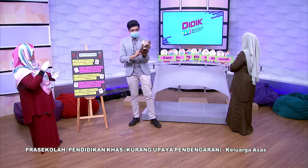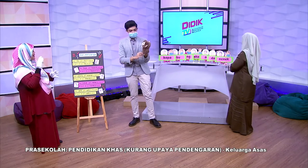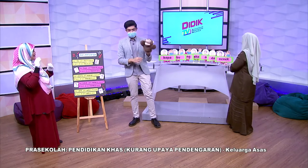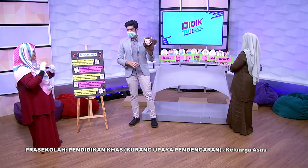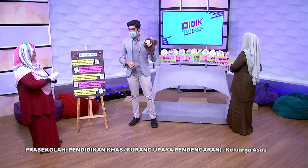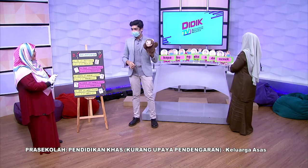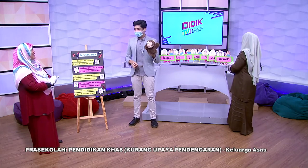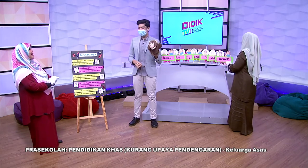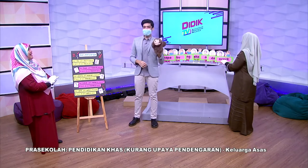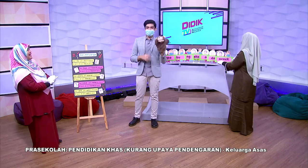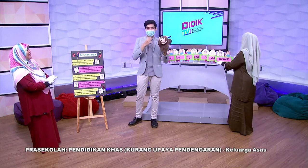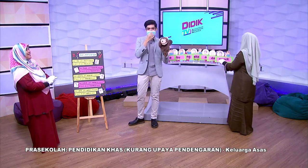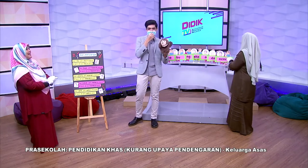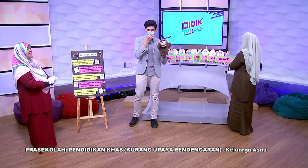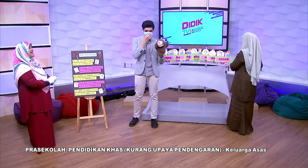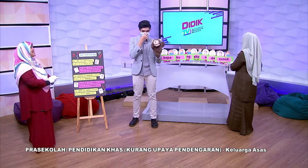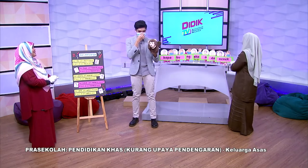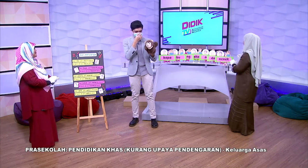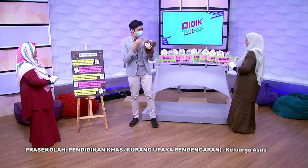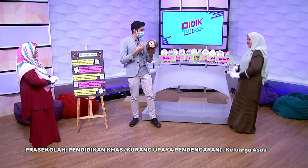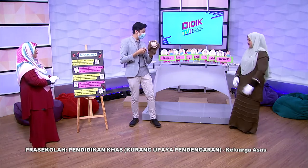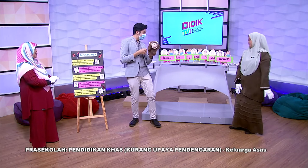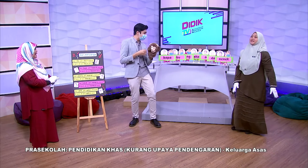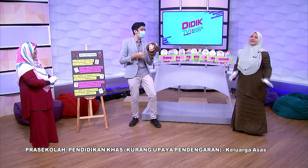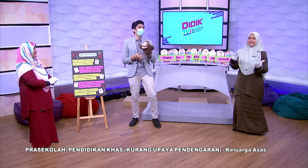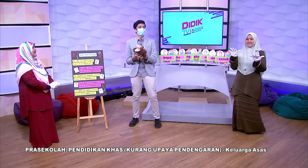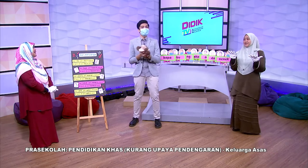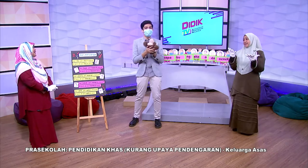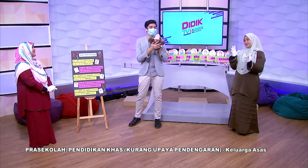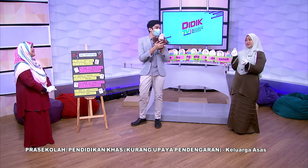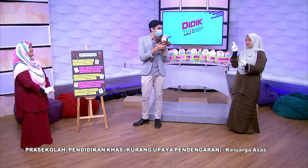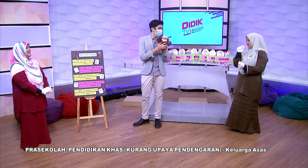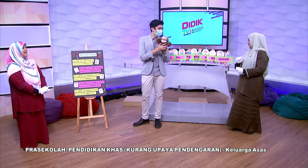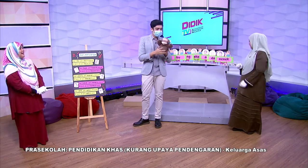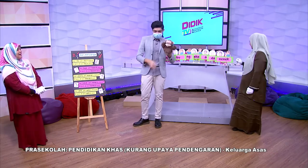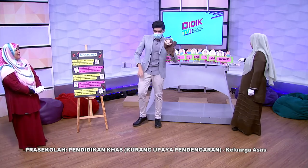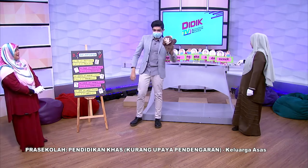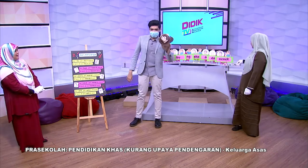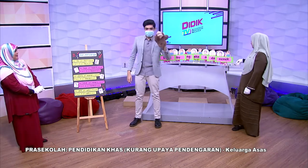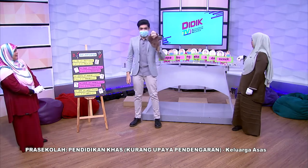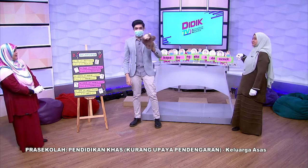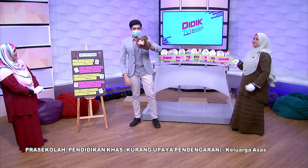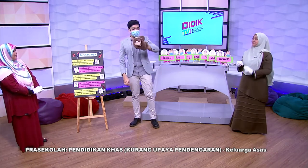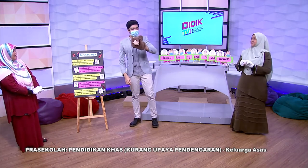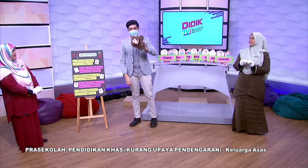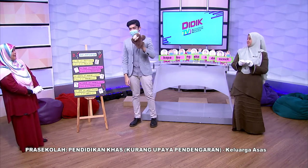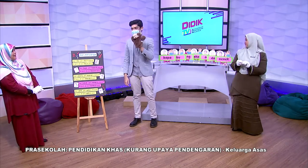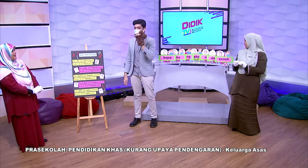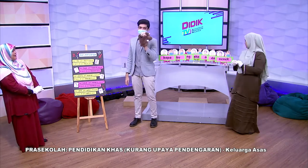sini Oh iya petunjuk akhir-akhir kalau mesin cuci tuilagi